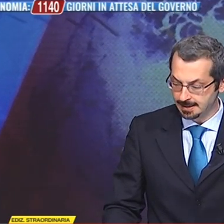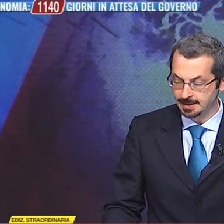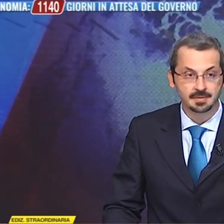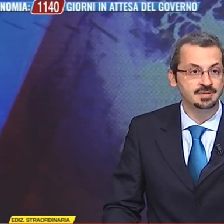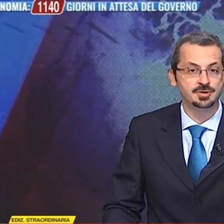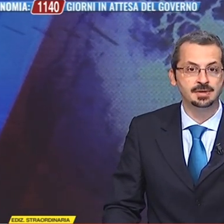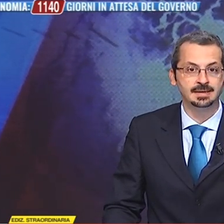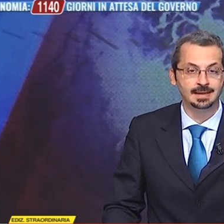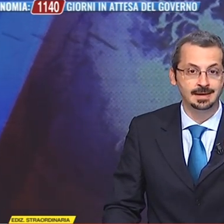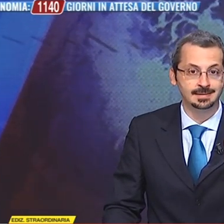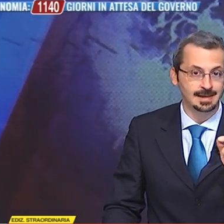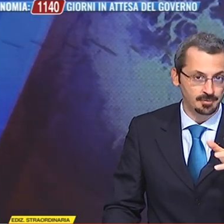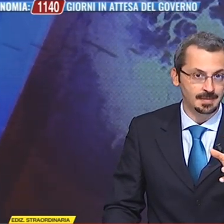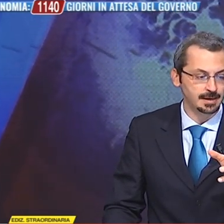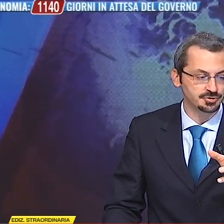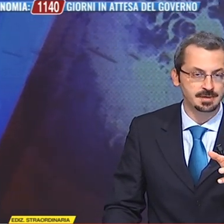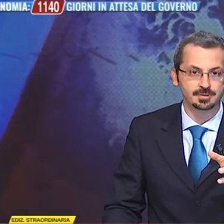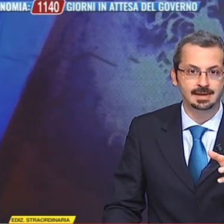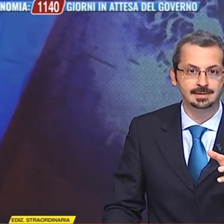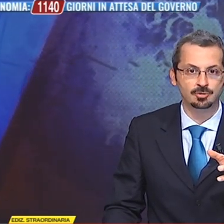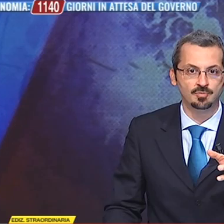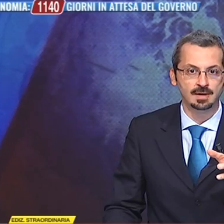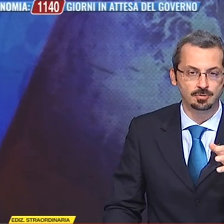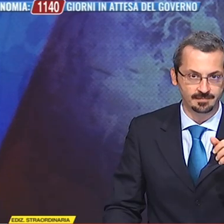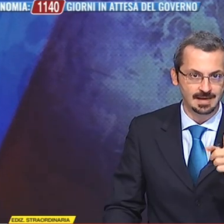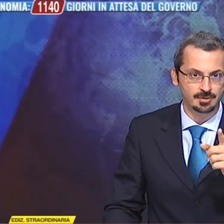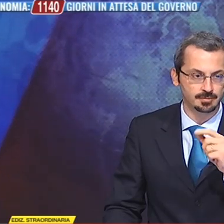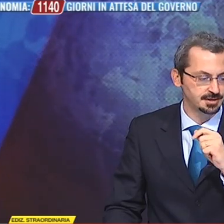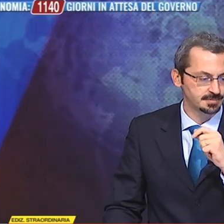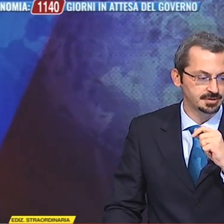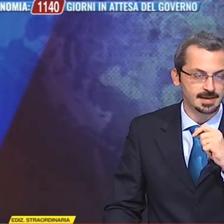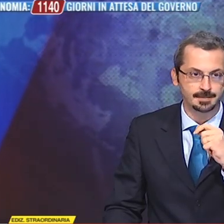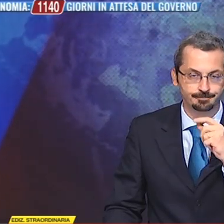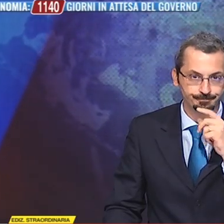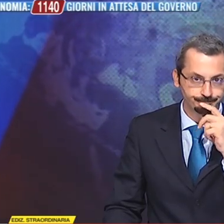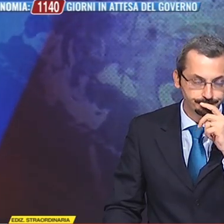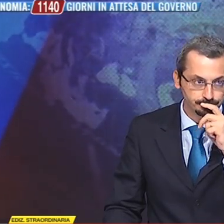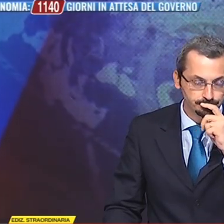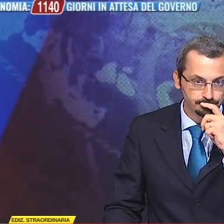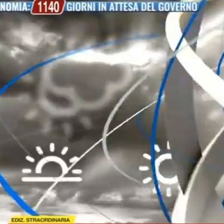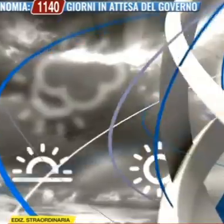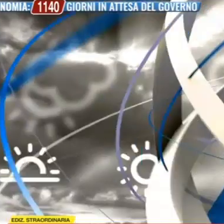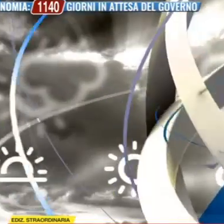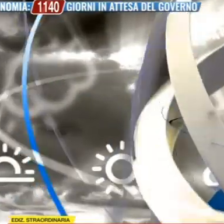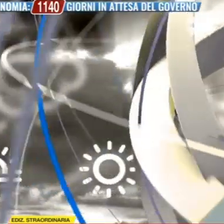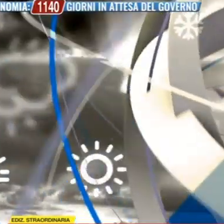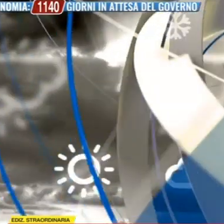le previsioni del tempo mai così importanti come ora. Vediamole con Alice Montagnier.